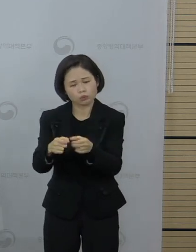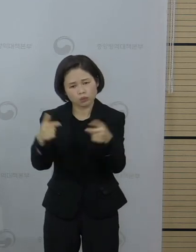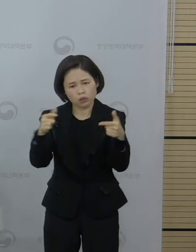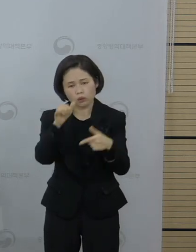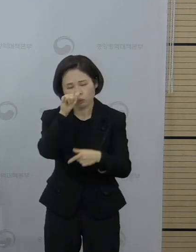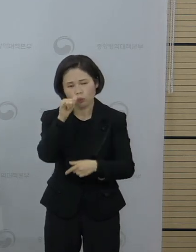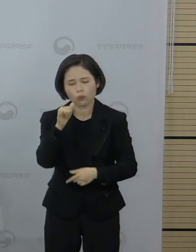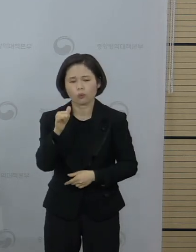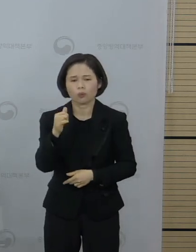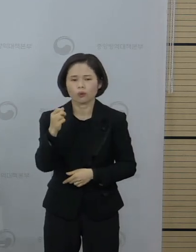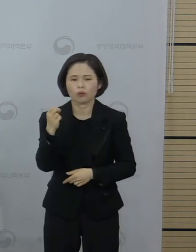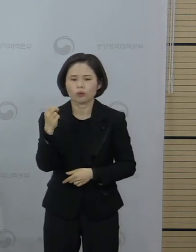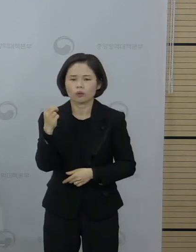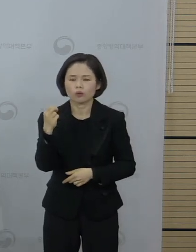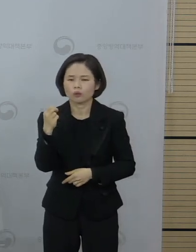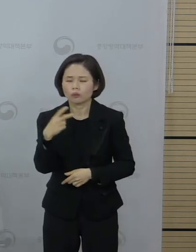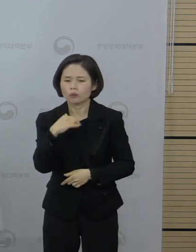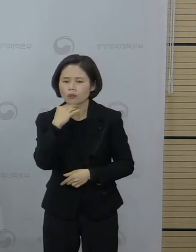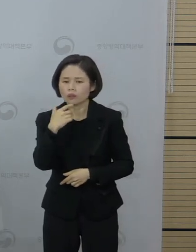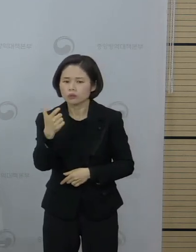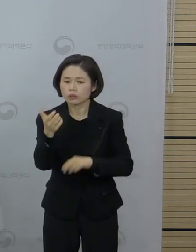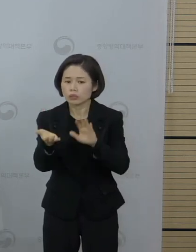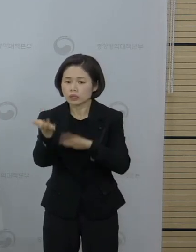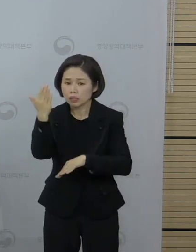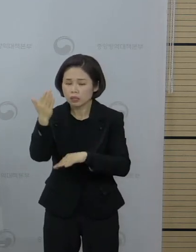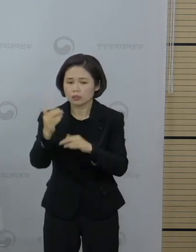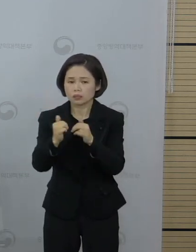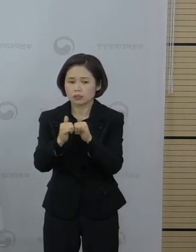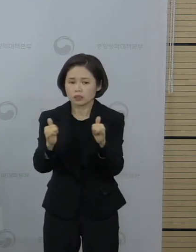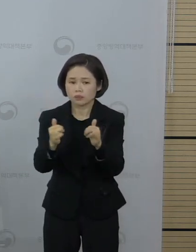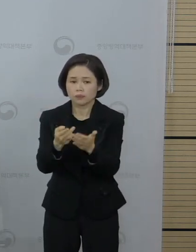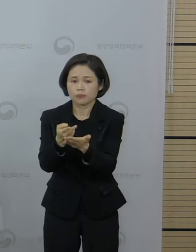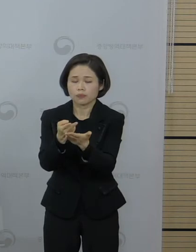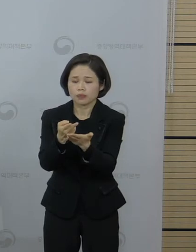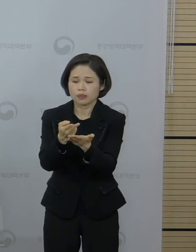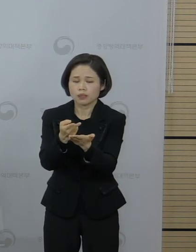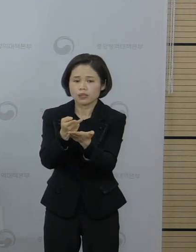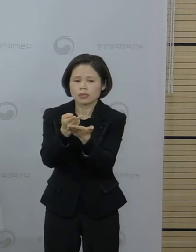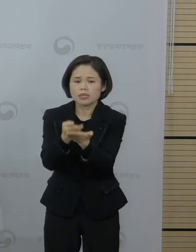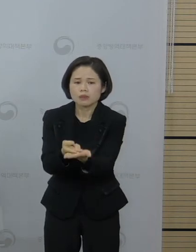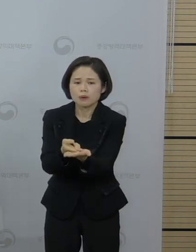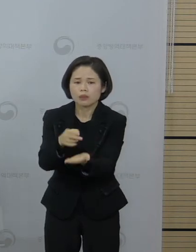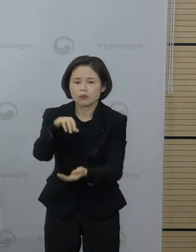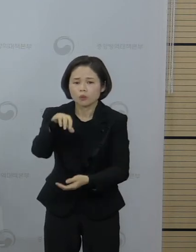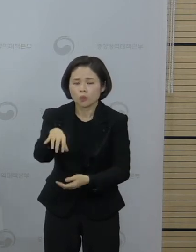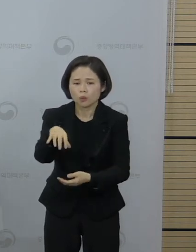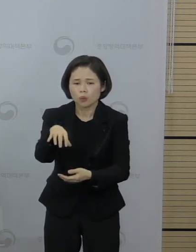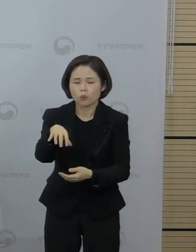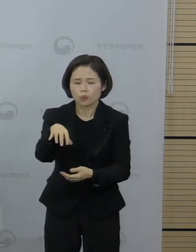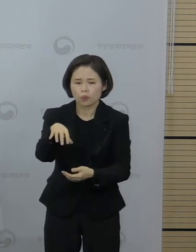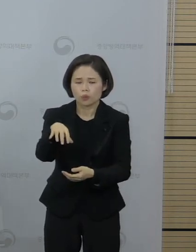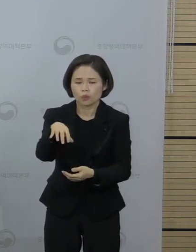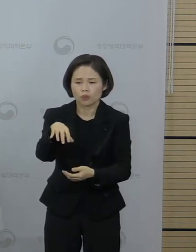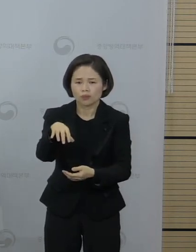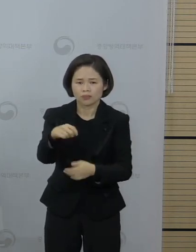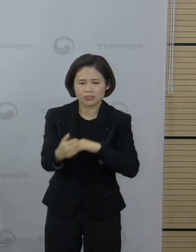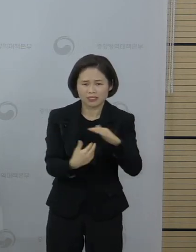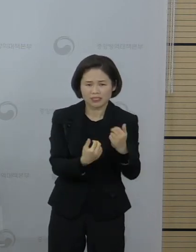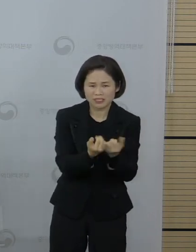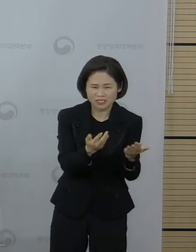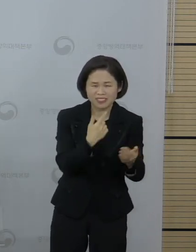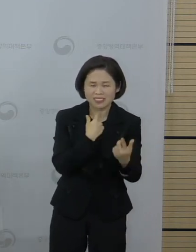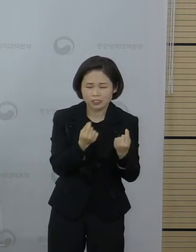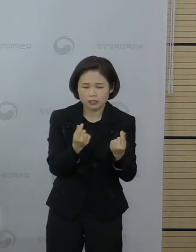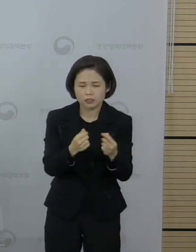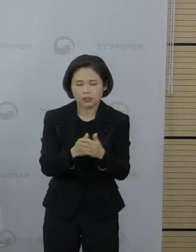60대 이상의 분들이 많이 입원하거나 또는 입소해 계시는, 아까 그 브리핑 내용에서도 내용이 들어가